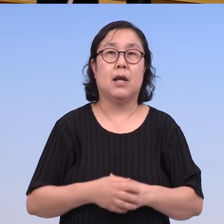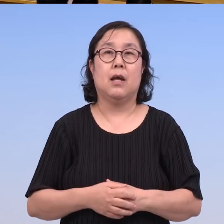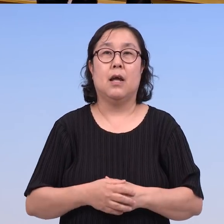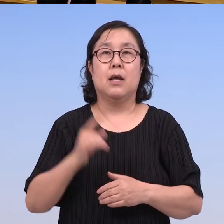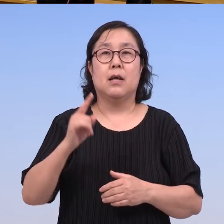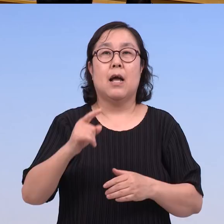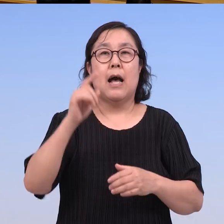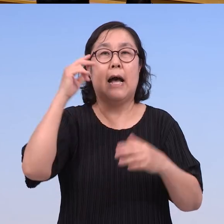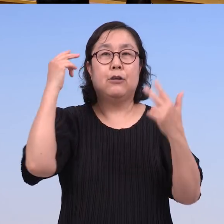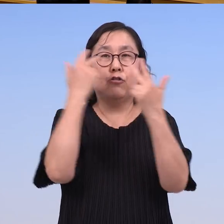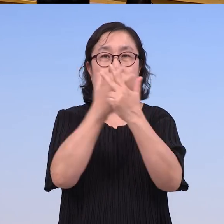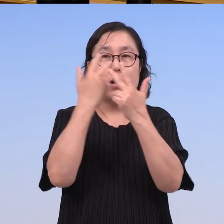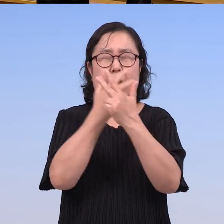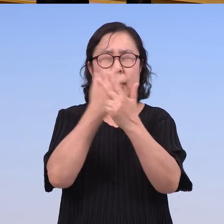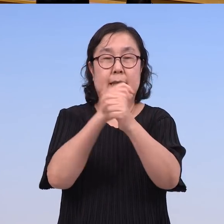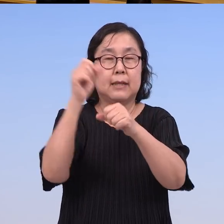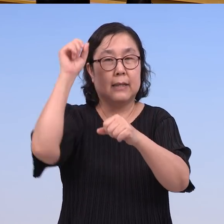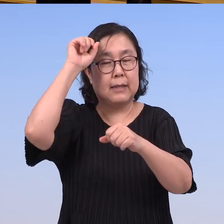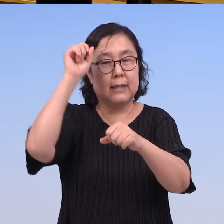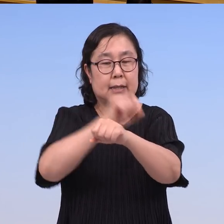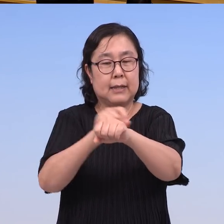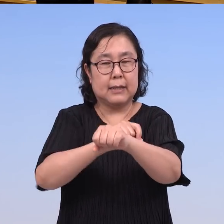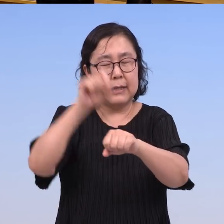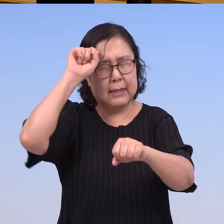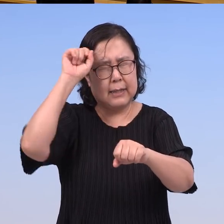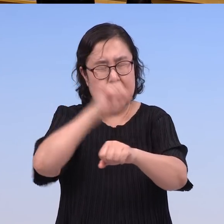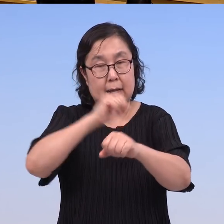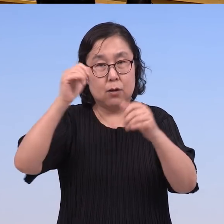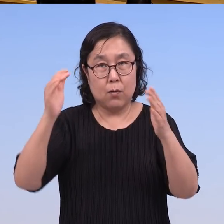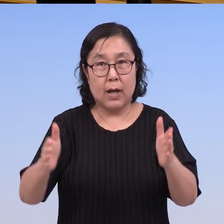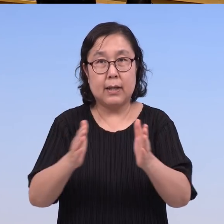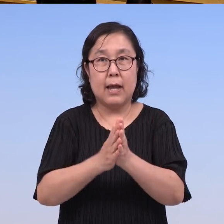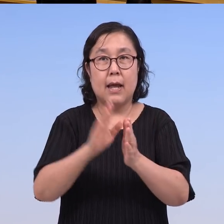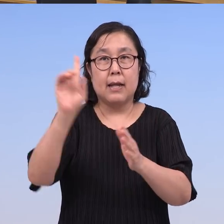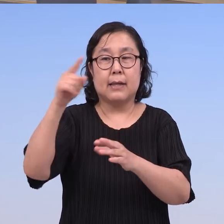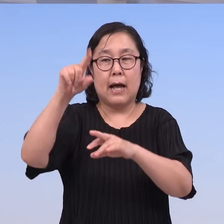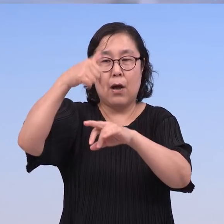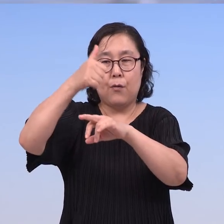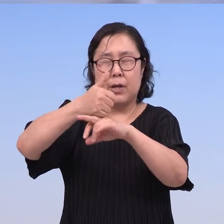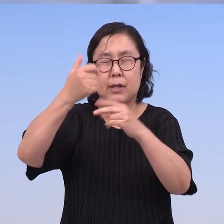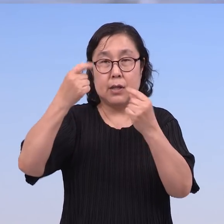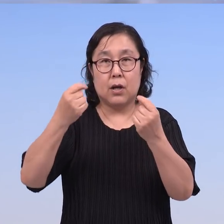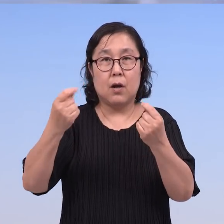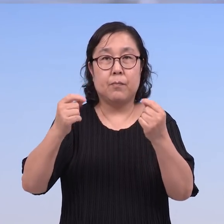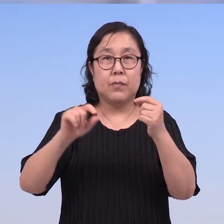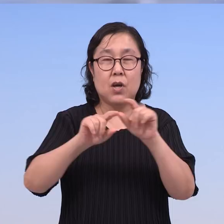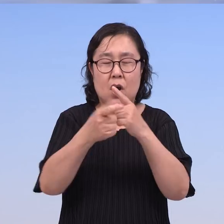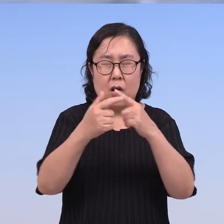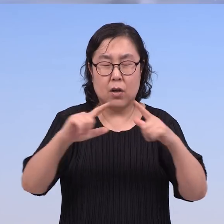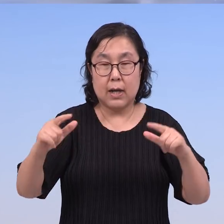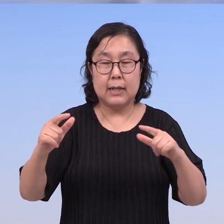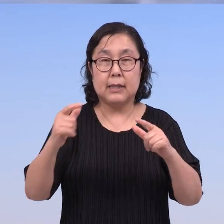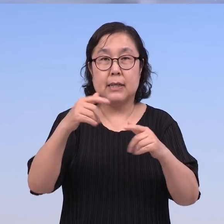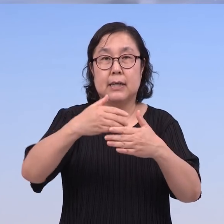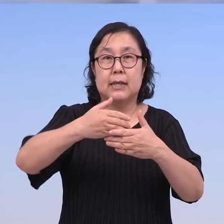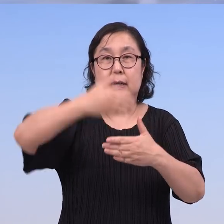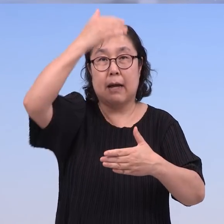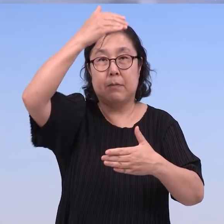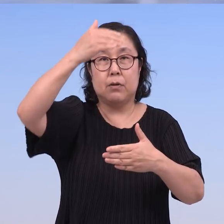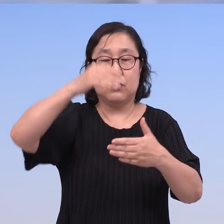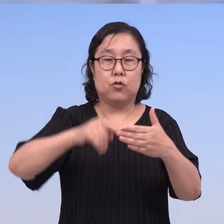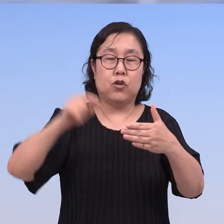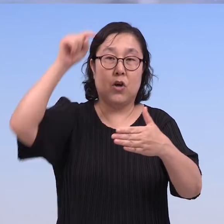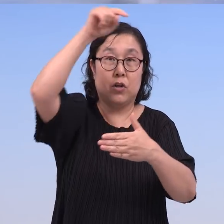주간 특별 새벽 부흥 기간 동안에 다윗처럼 이런저런 드리워진 자기 인생의 담을 껑충껑충